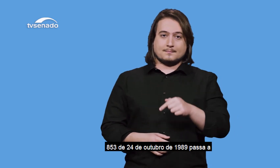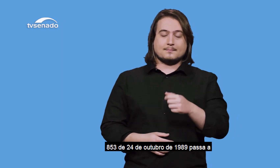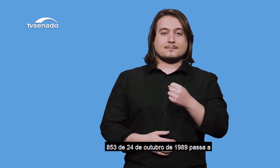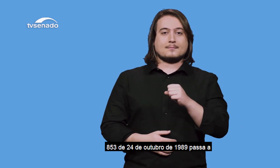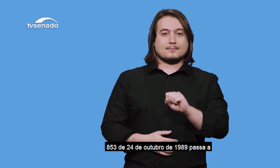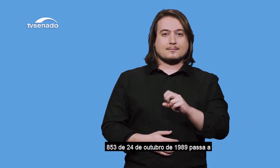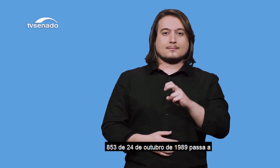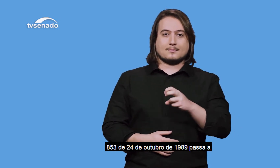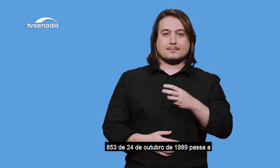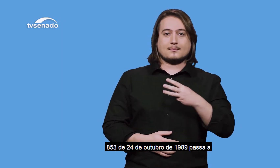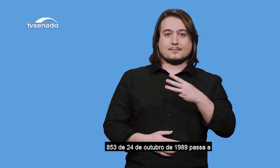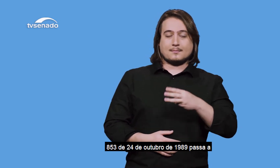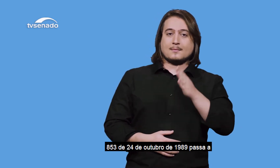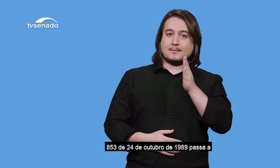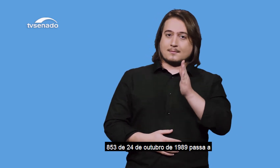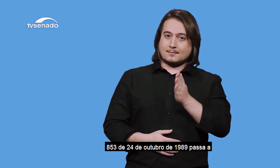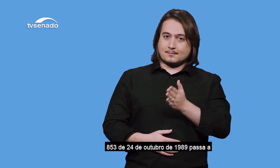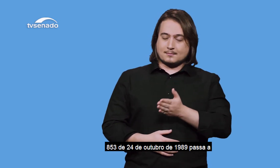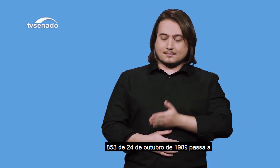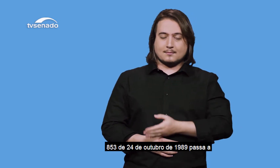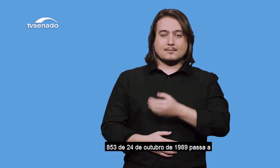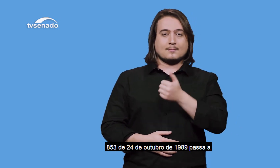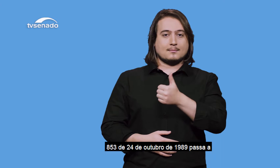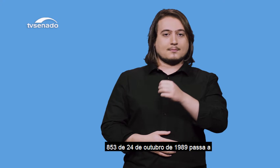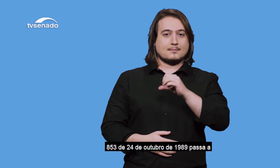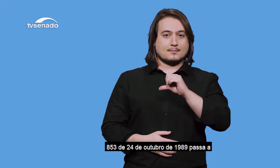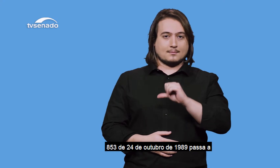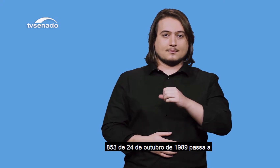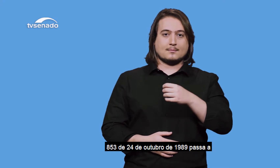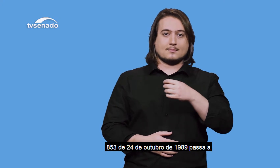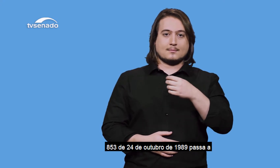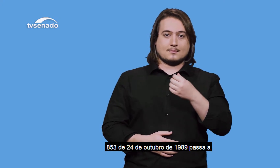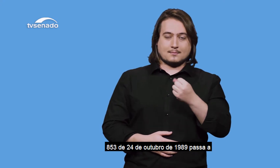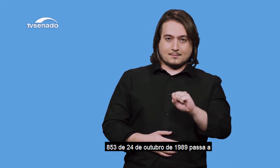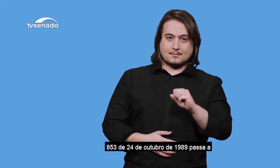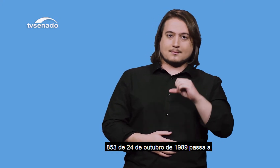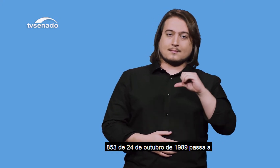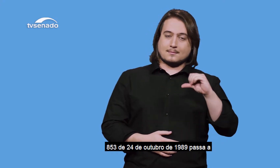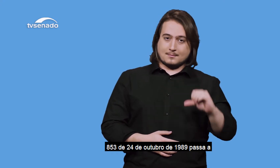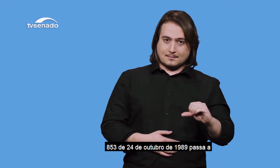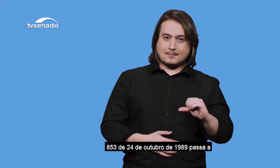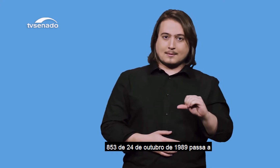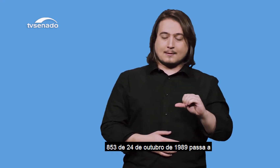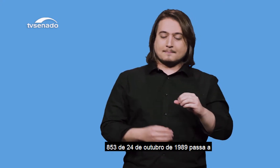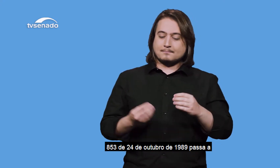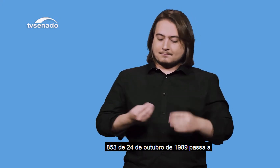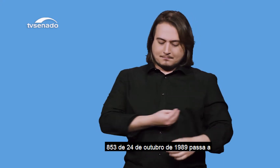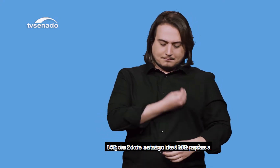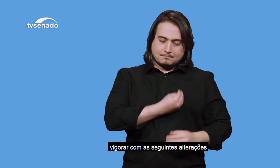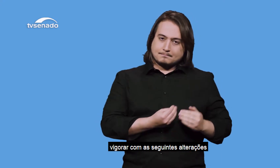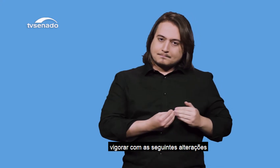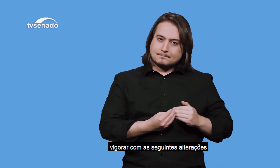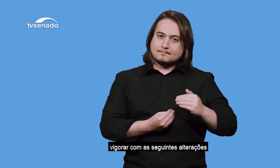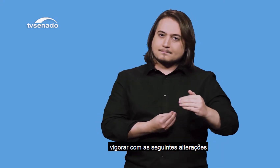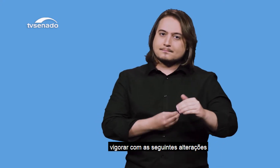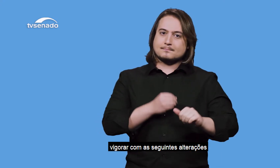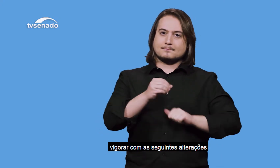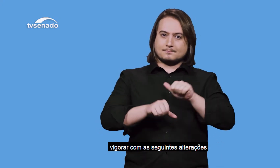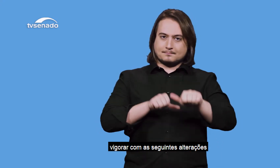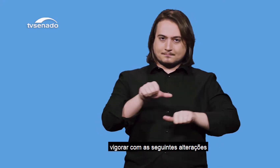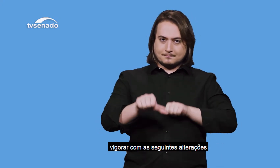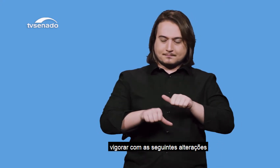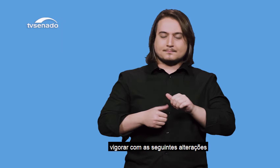mil 853 de 24 de outubro de 1989 passa a vigorar com as seguintes